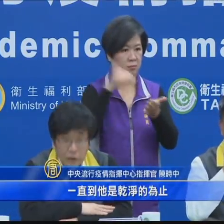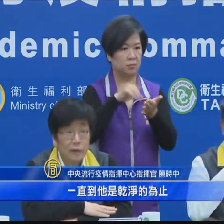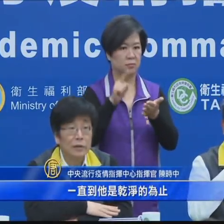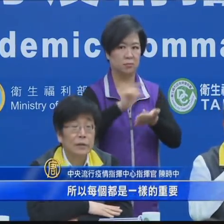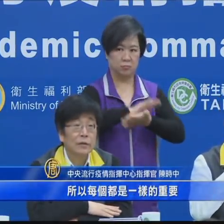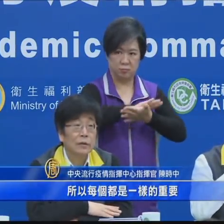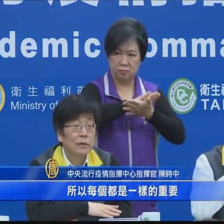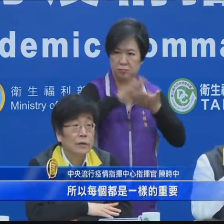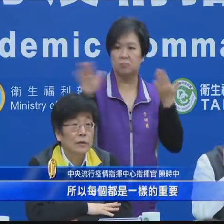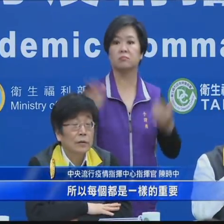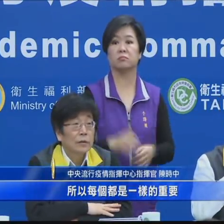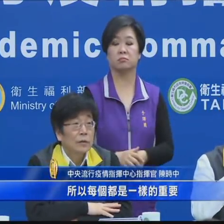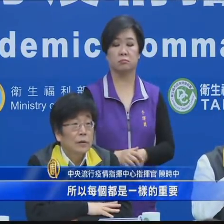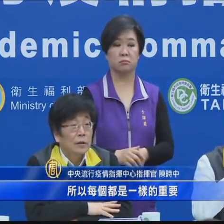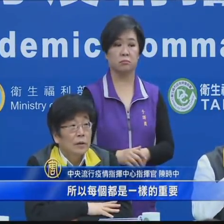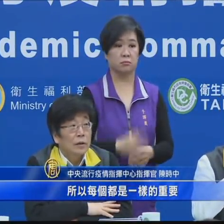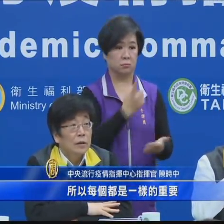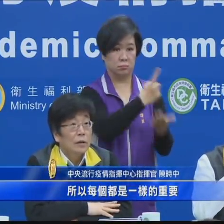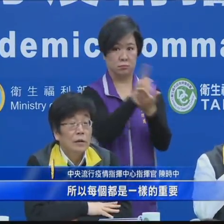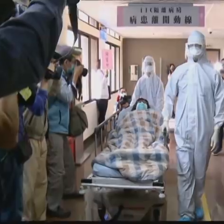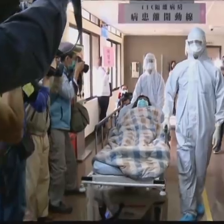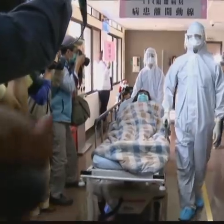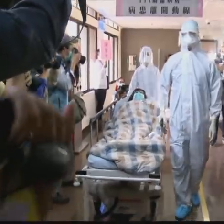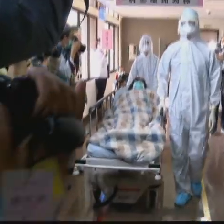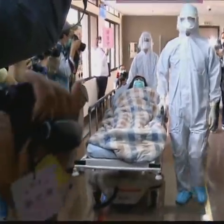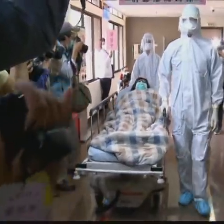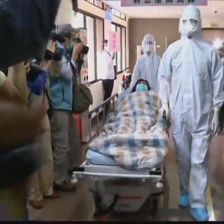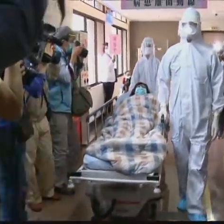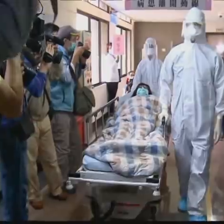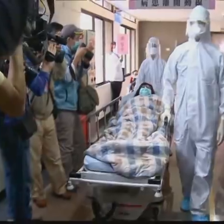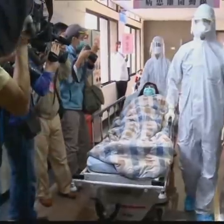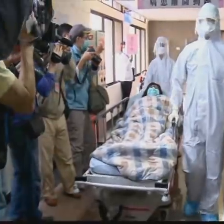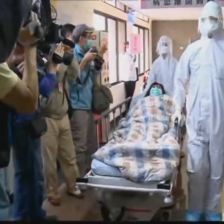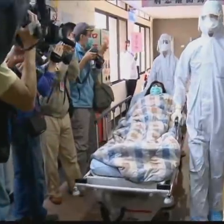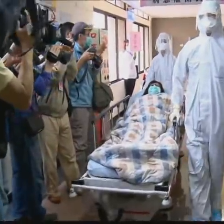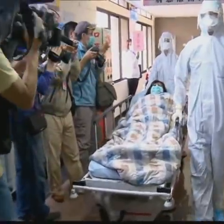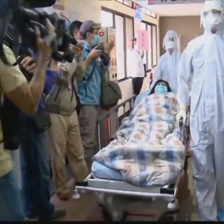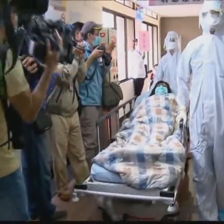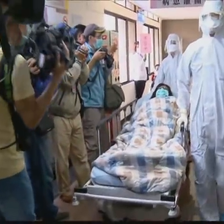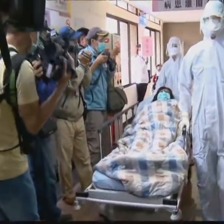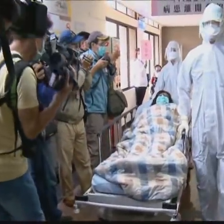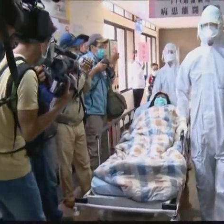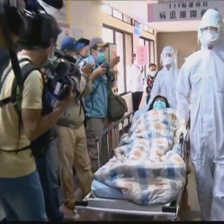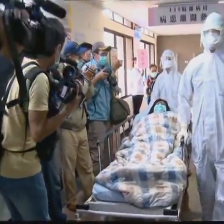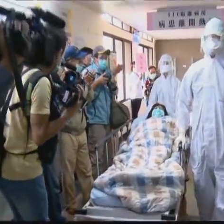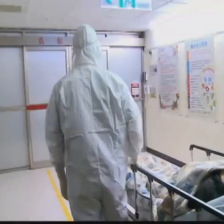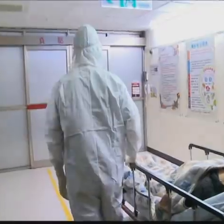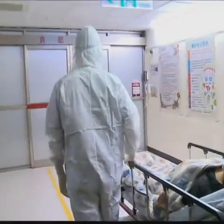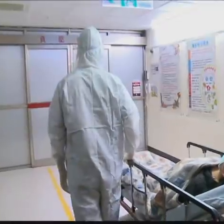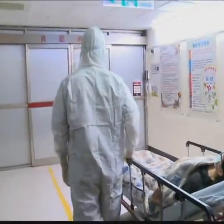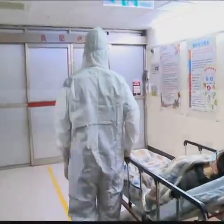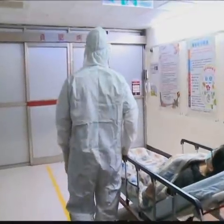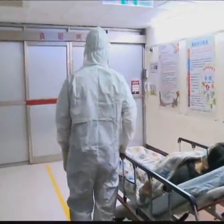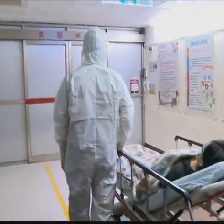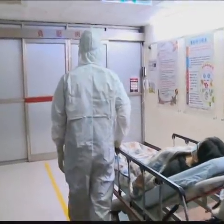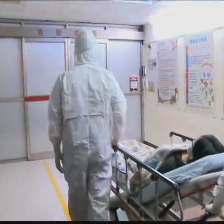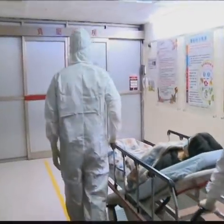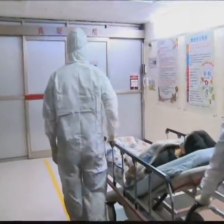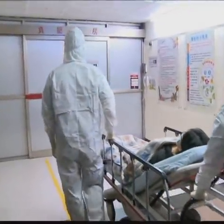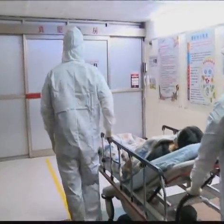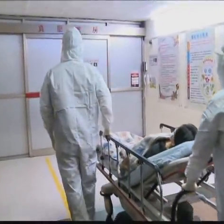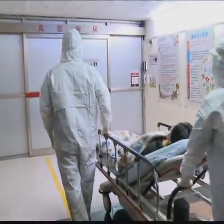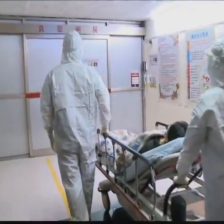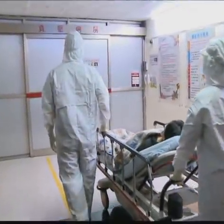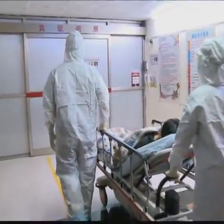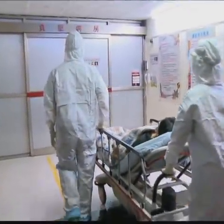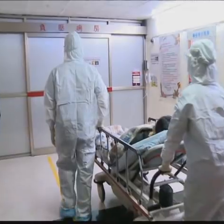为止。好，所以每一个都是一样的重要。 这起院内群聚感染，感染源还有待厘清，但外界担忧感染源是